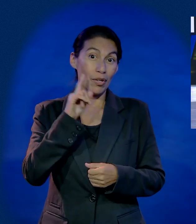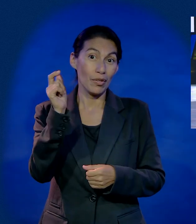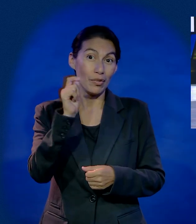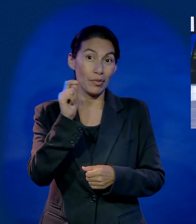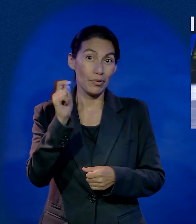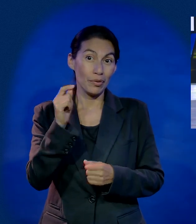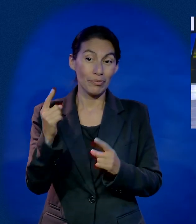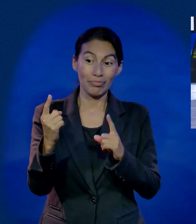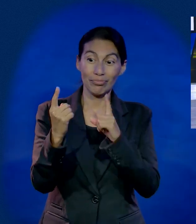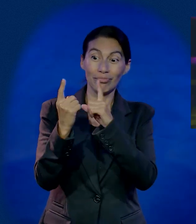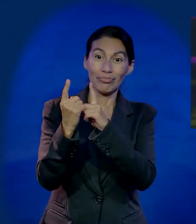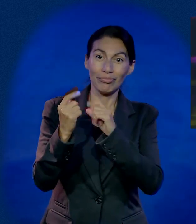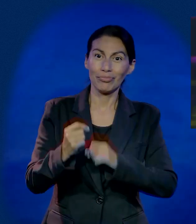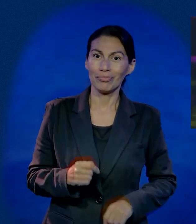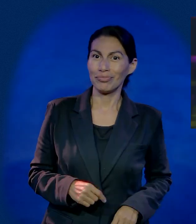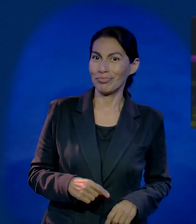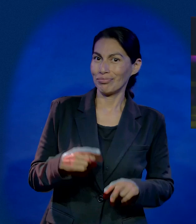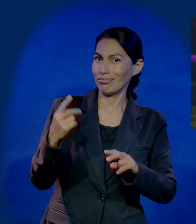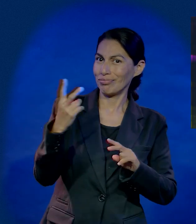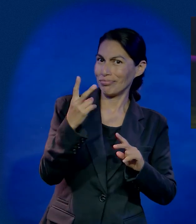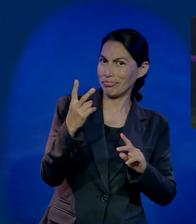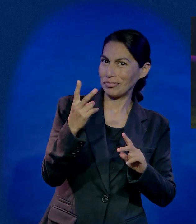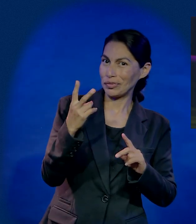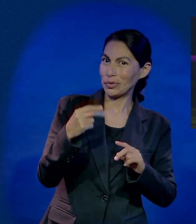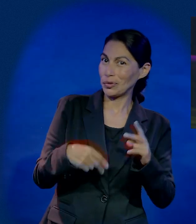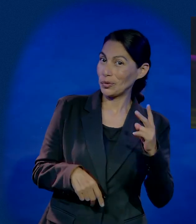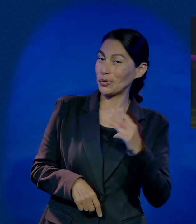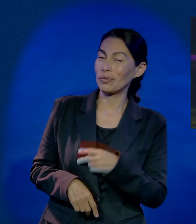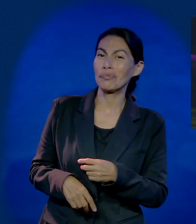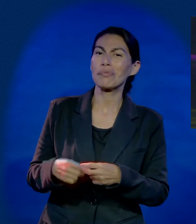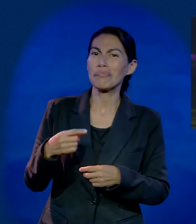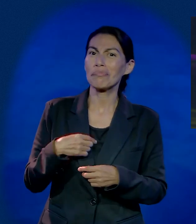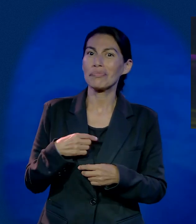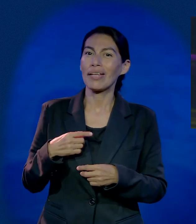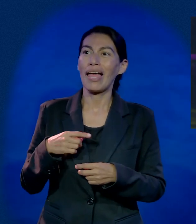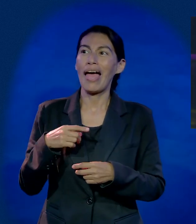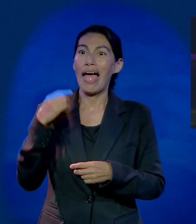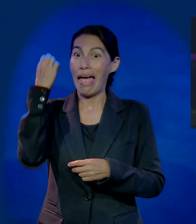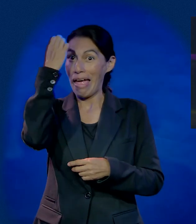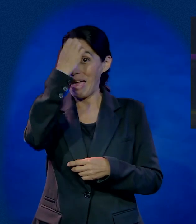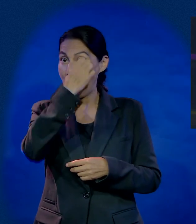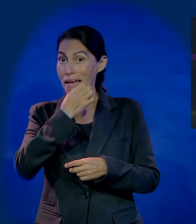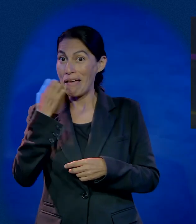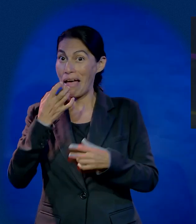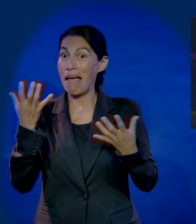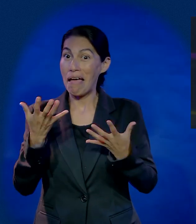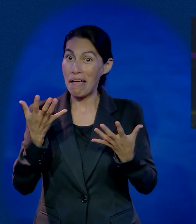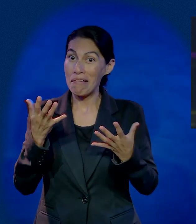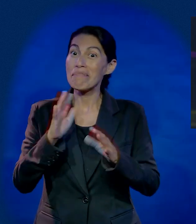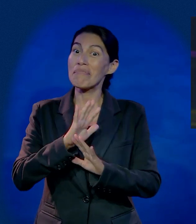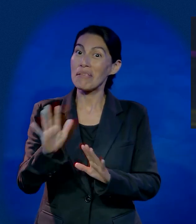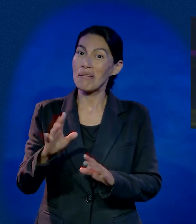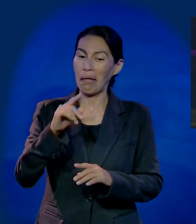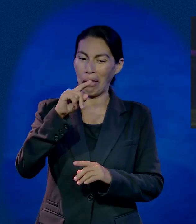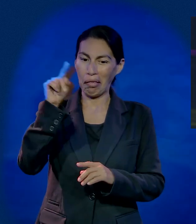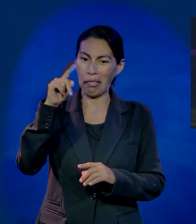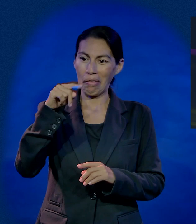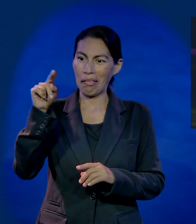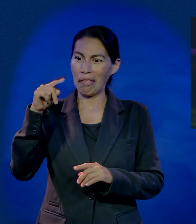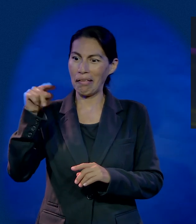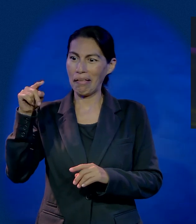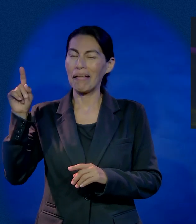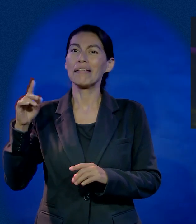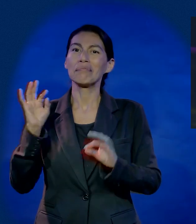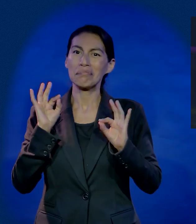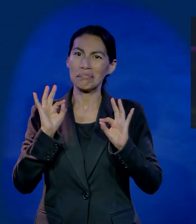una señorita, yo asumo novios. Y en cuanto me ven, me dicen, pastor, ya hicimos el examen.